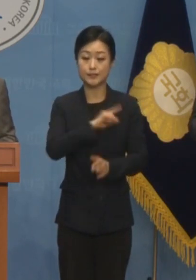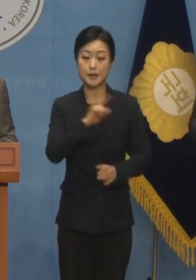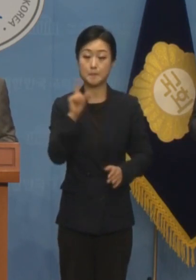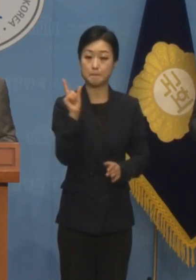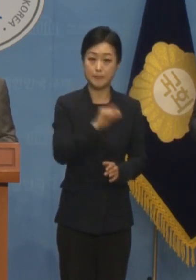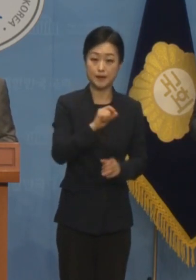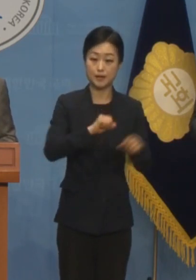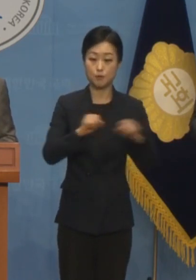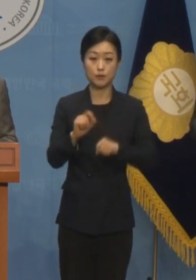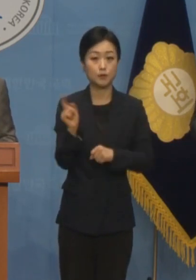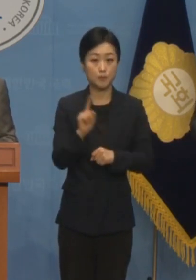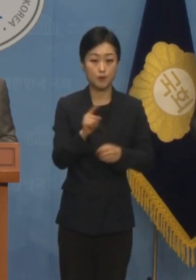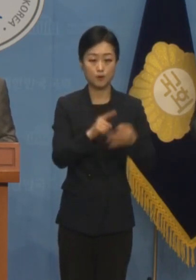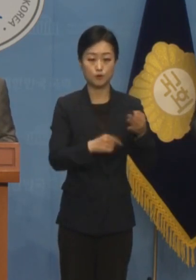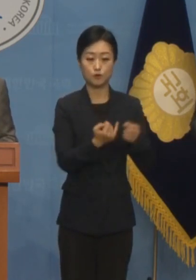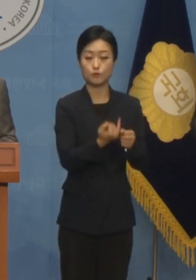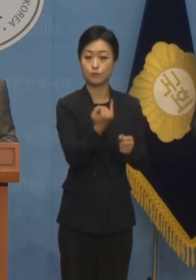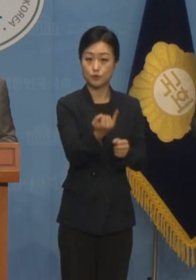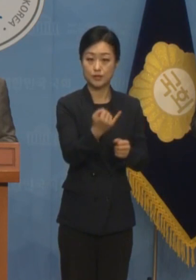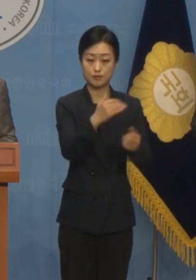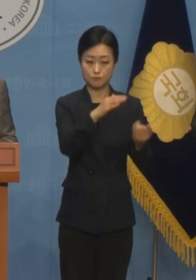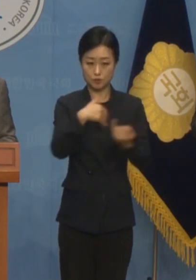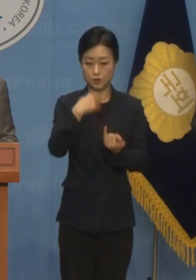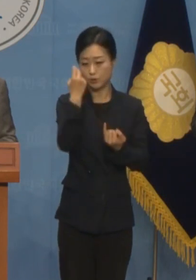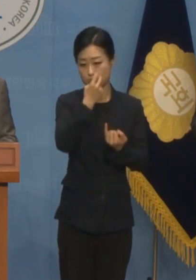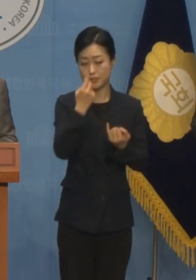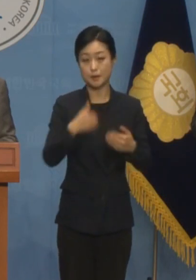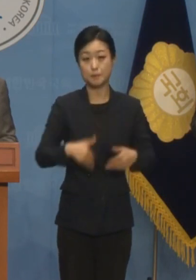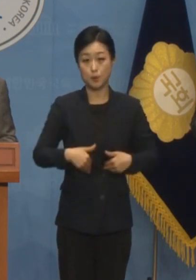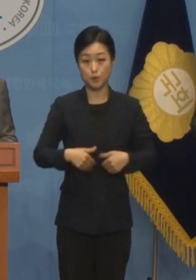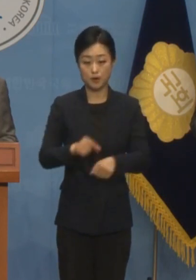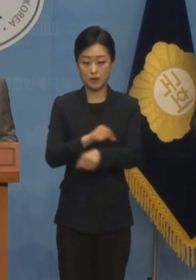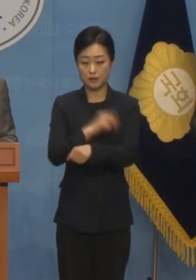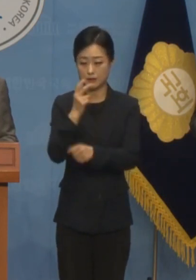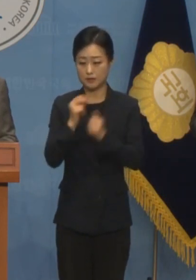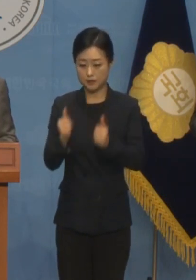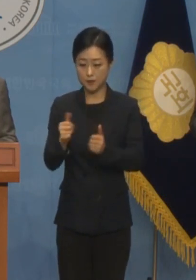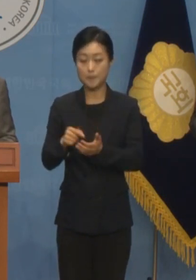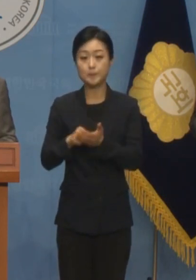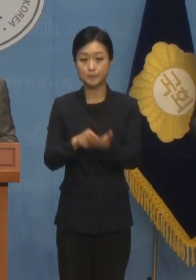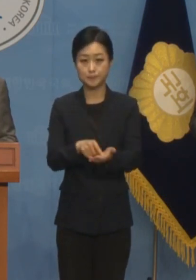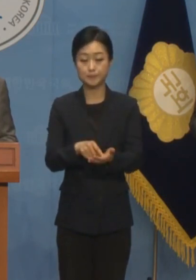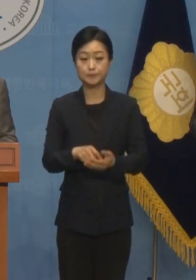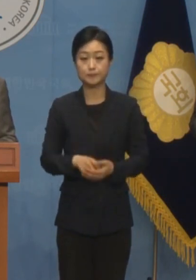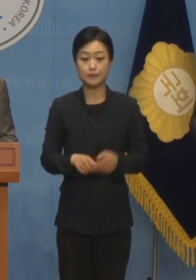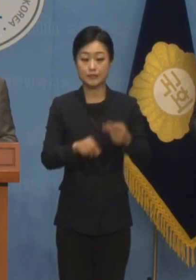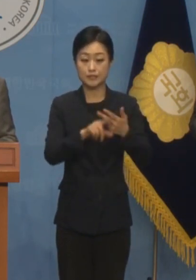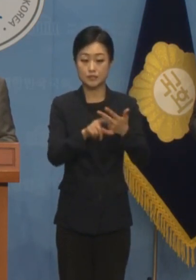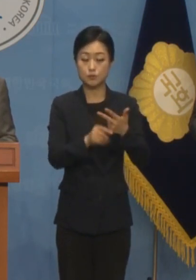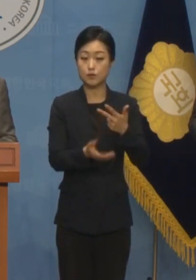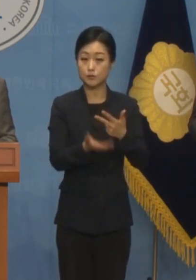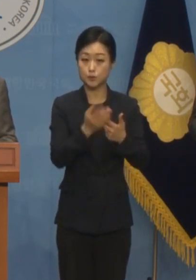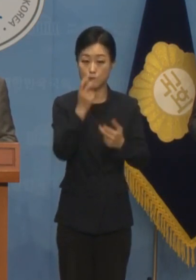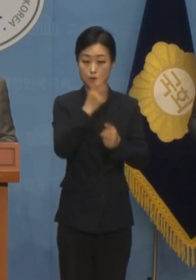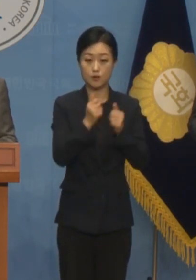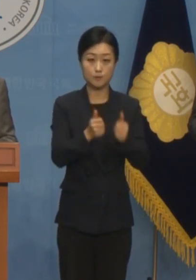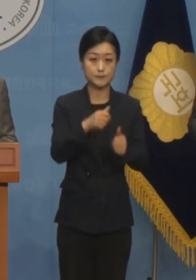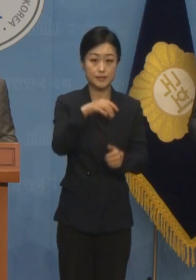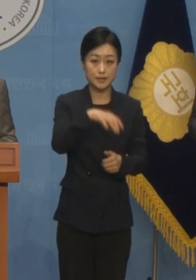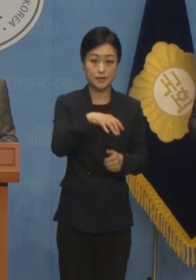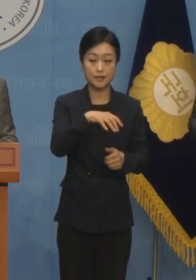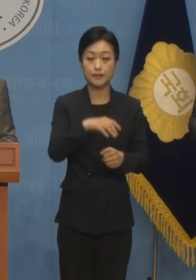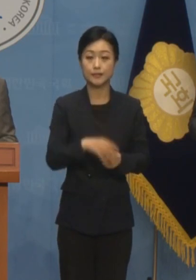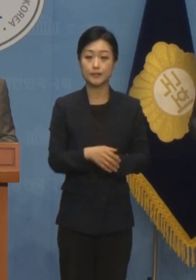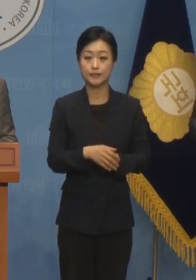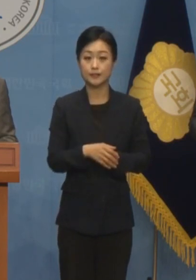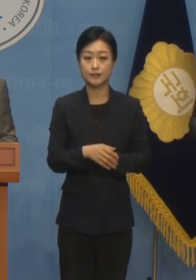쉬운 방법은 김건희 여사의 소환 조사와 특검입니다. 검찰은 7월 초 이재명 전 대표 및 김혜경